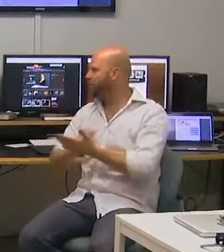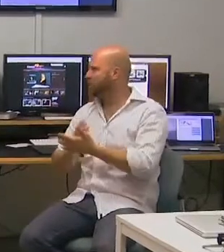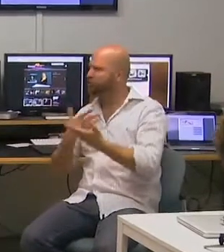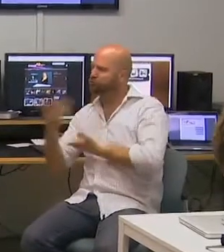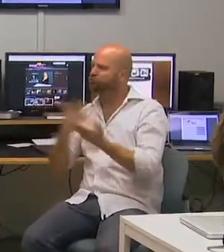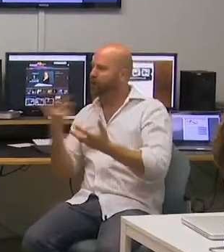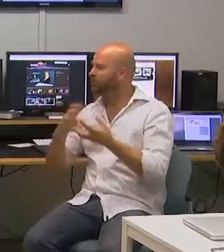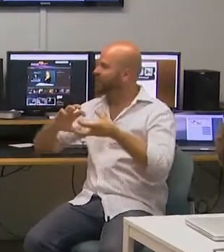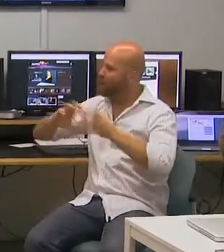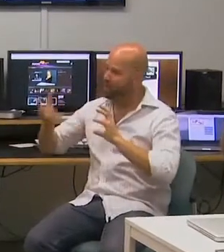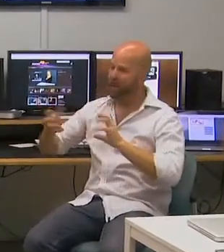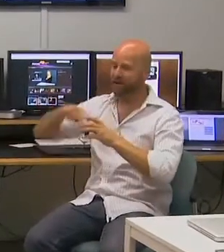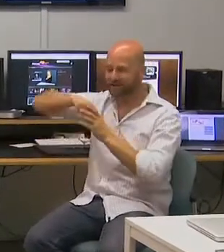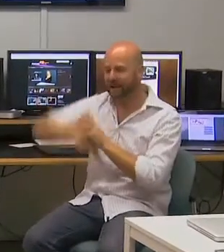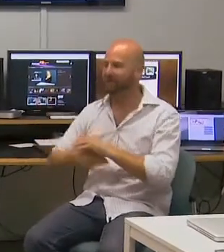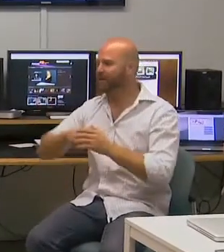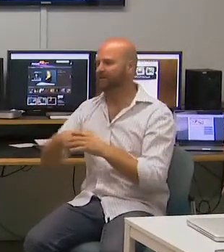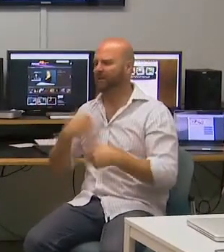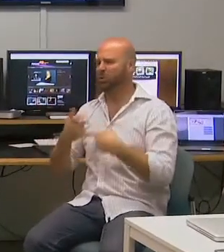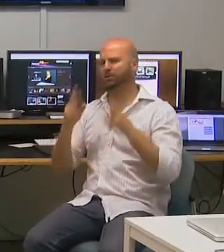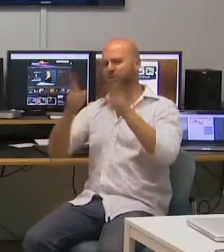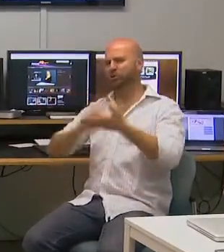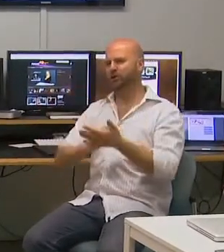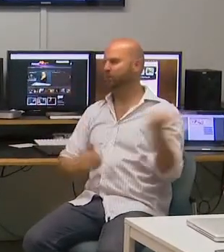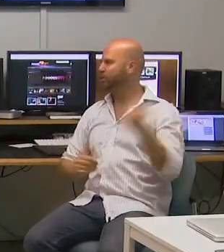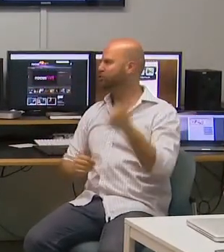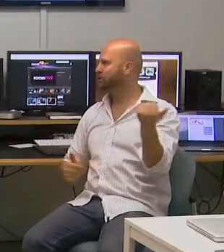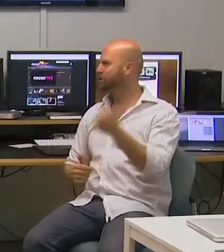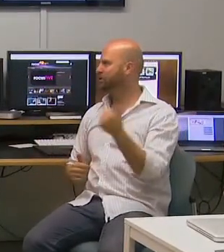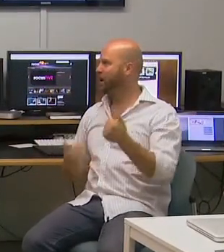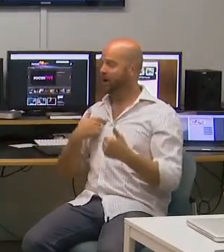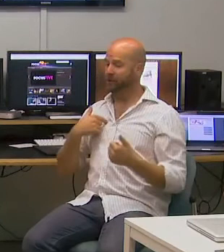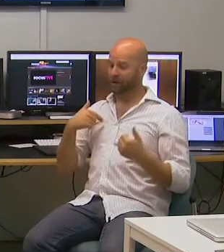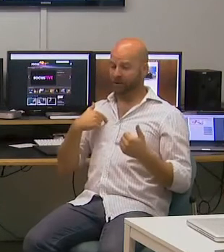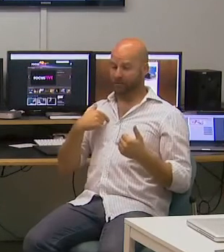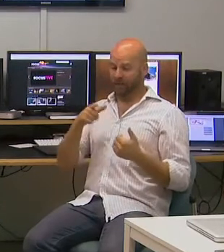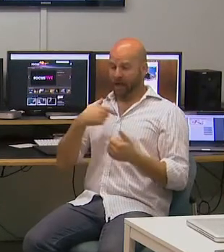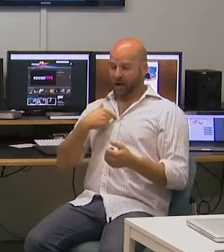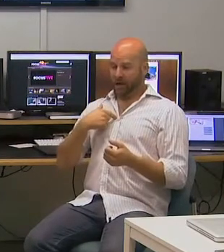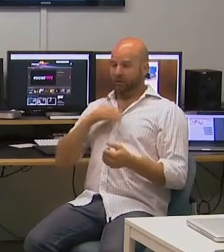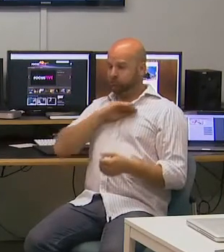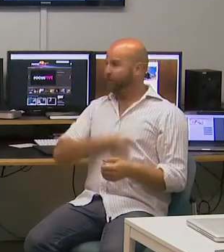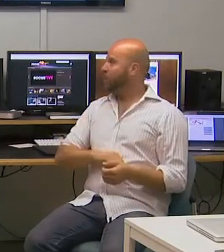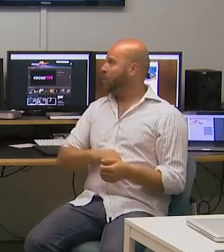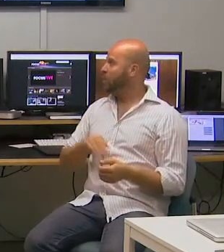sogar ohne Dolmetscher kommunizieren. Aber natürlich nicht tief und kompliziert. Und für den Rest bestelle ich